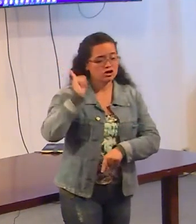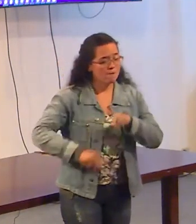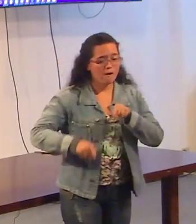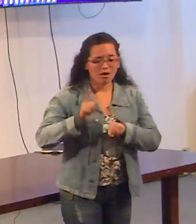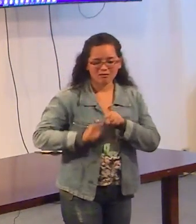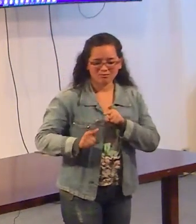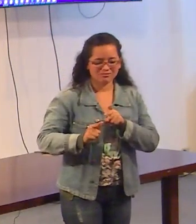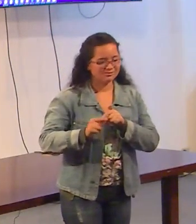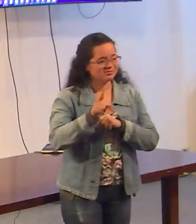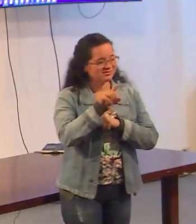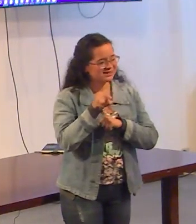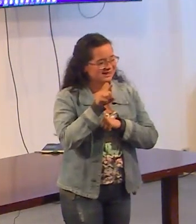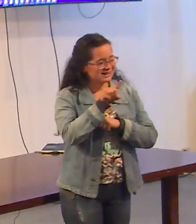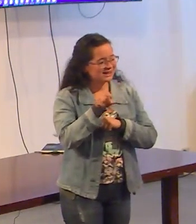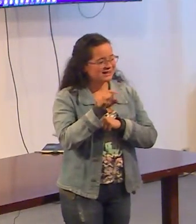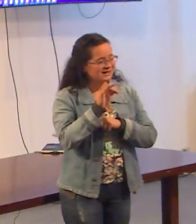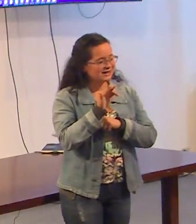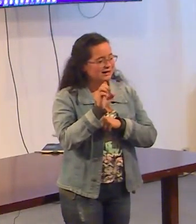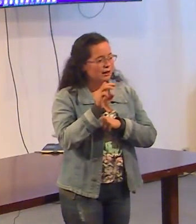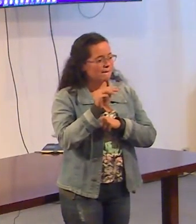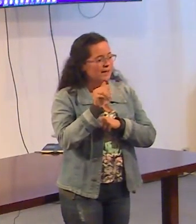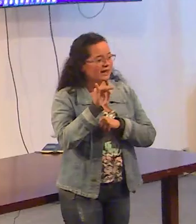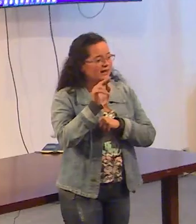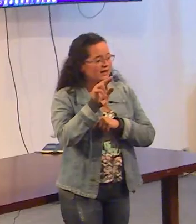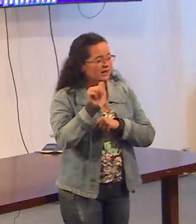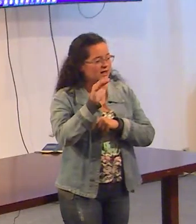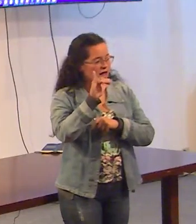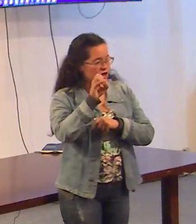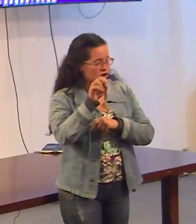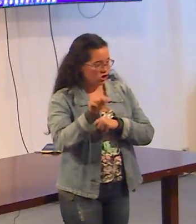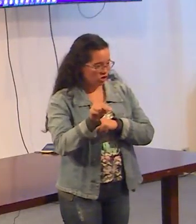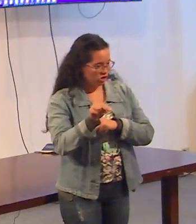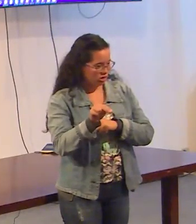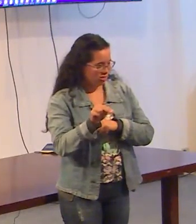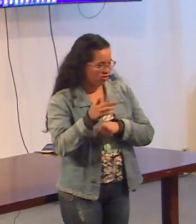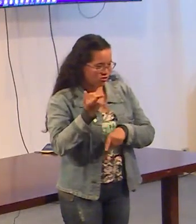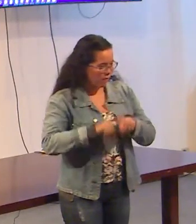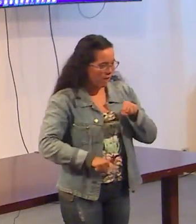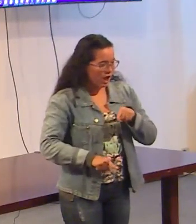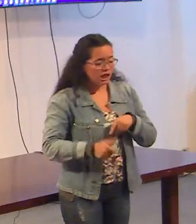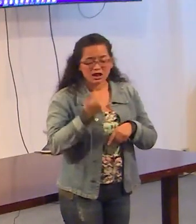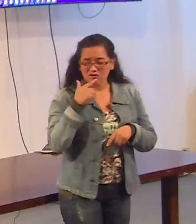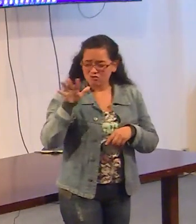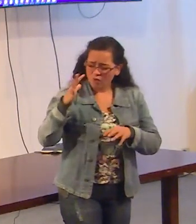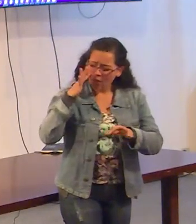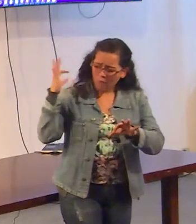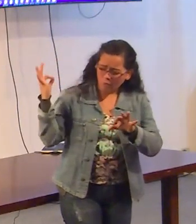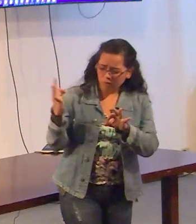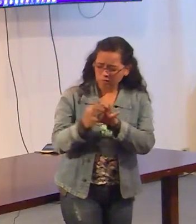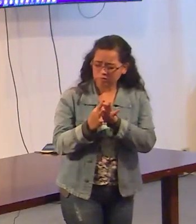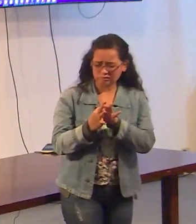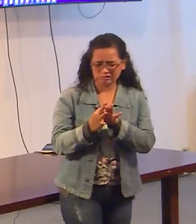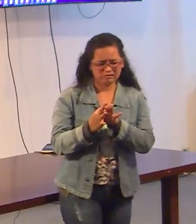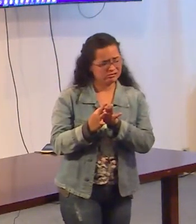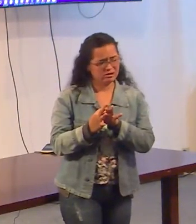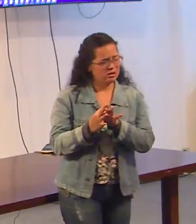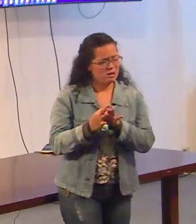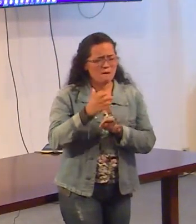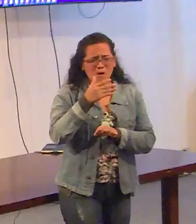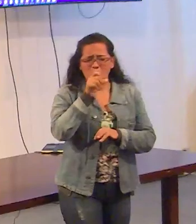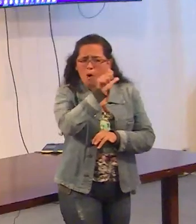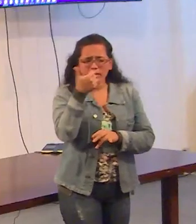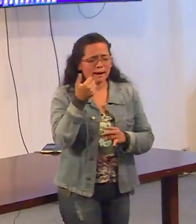sistematización. Siempre nos enfocó, siempre nos guió que el enfoque de nosotros debería ir desde